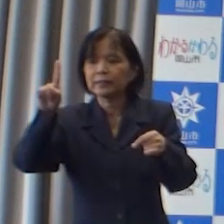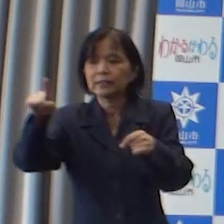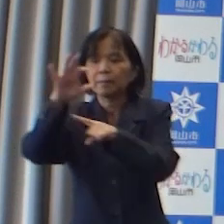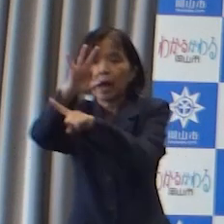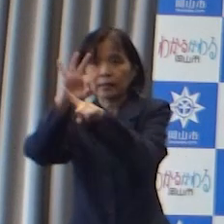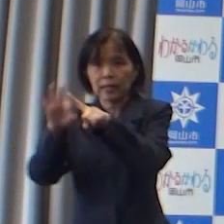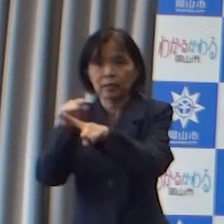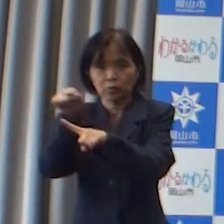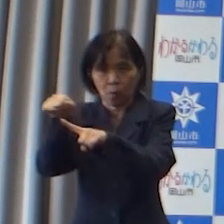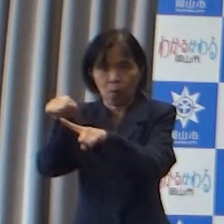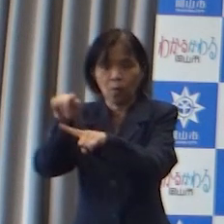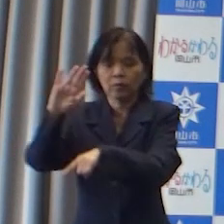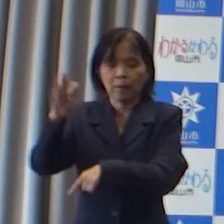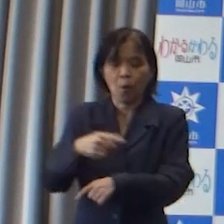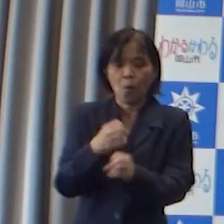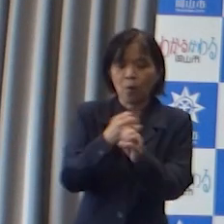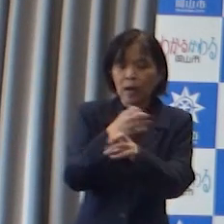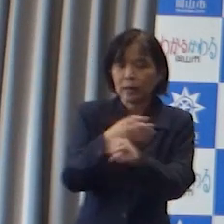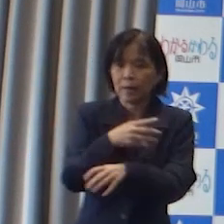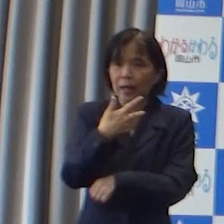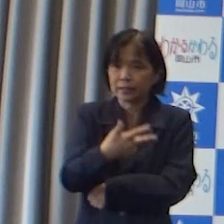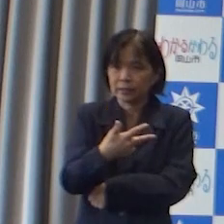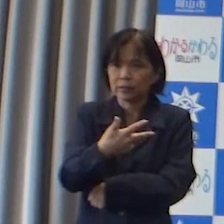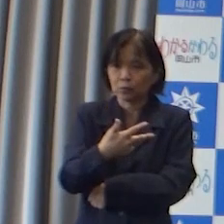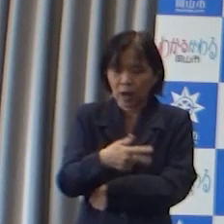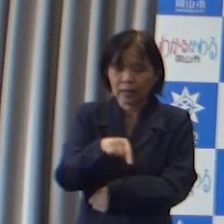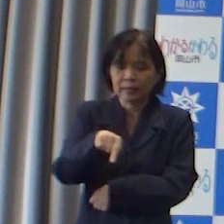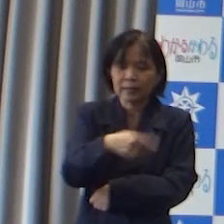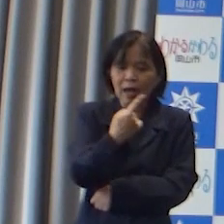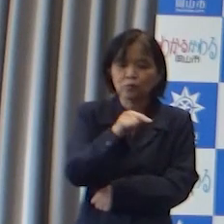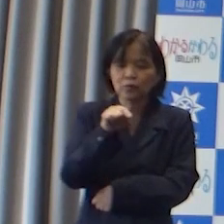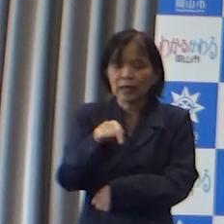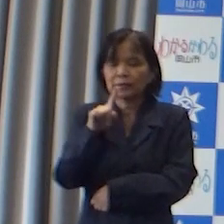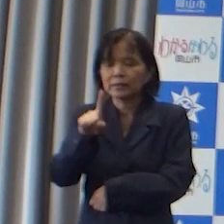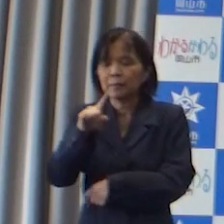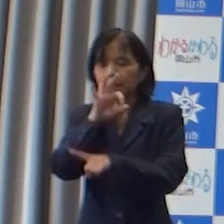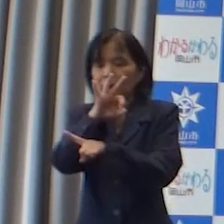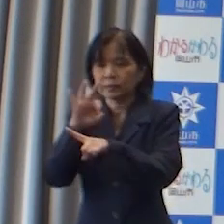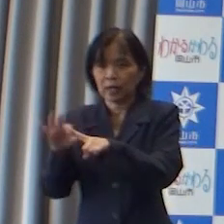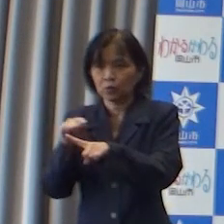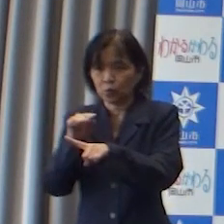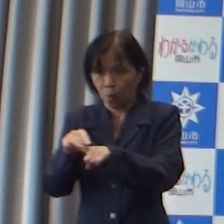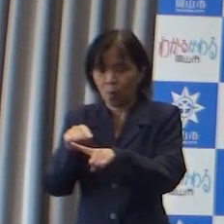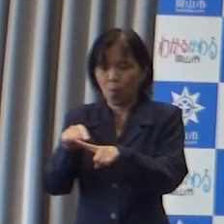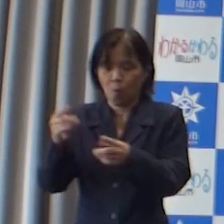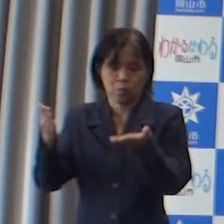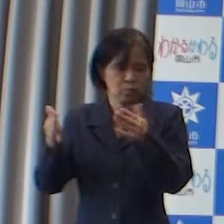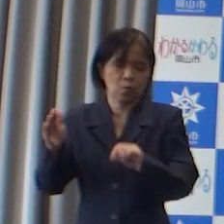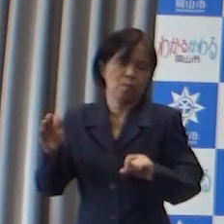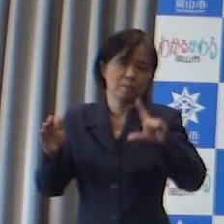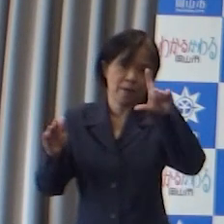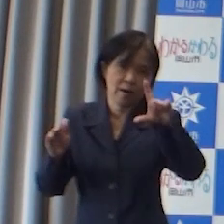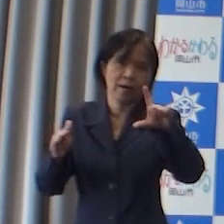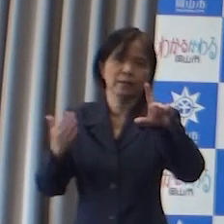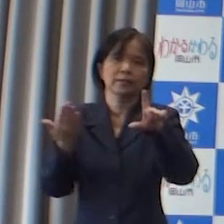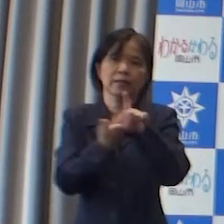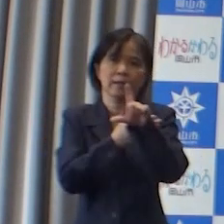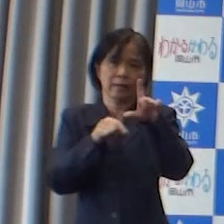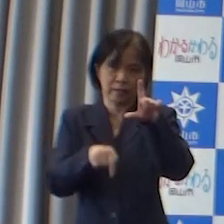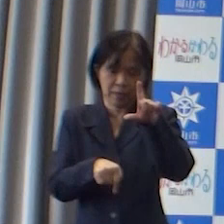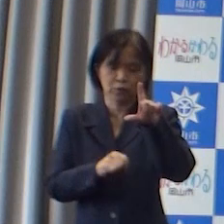95.1% の中で、岡山市は 100.5% と伸びているところであります。足元では